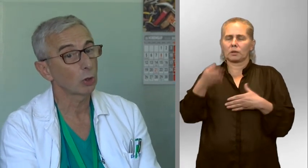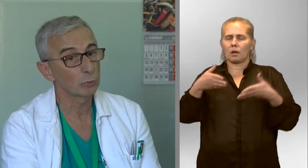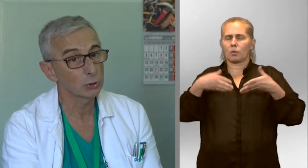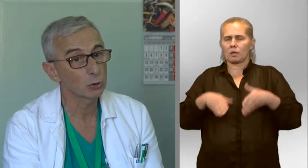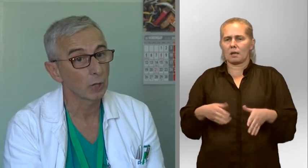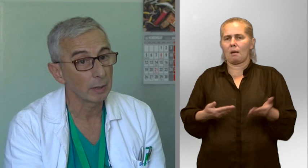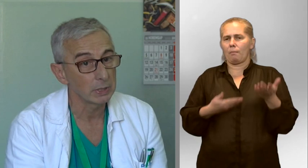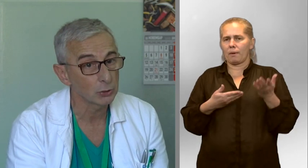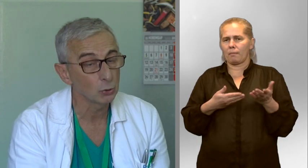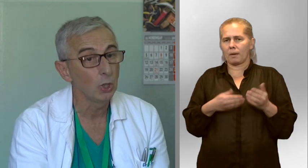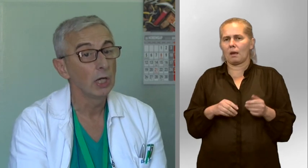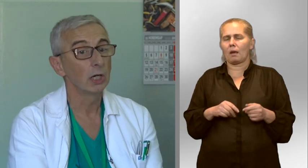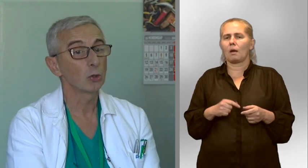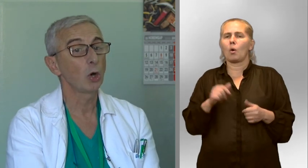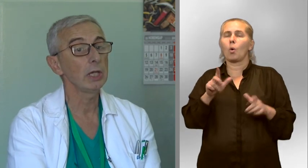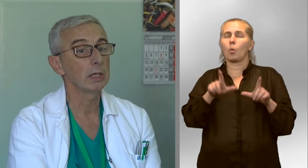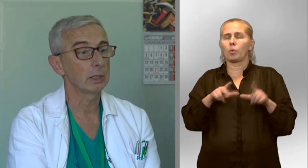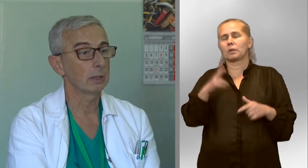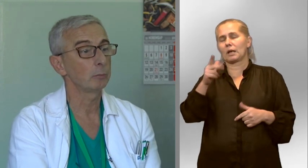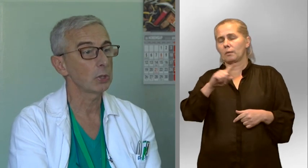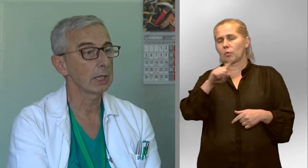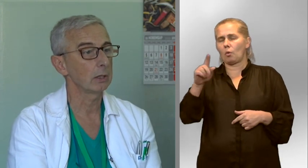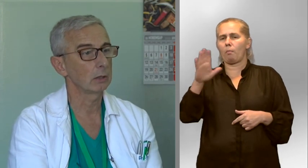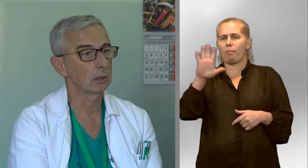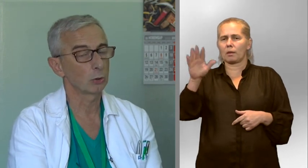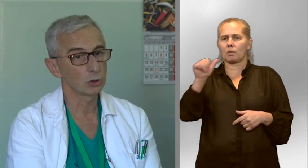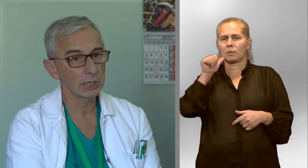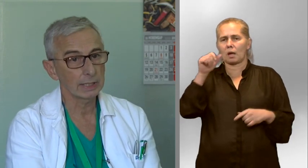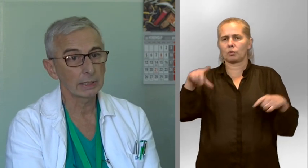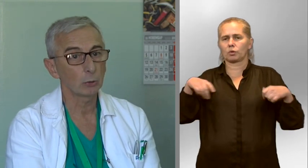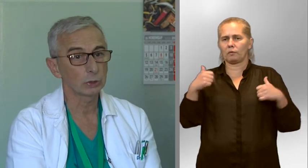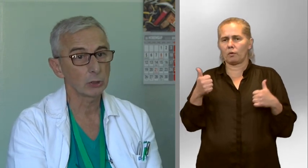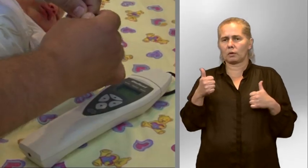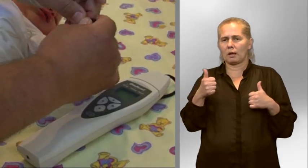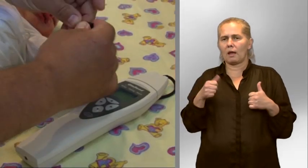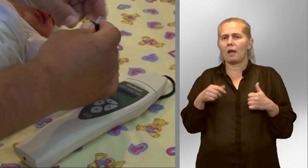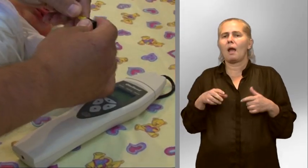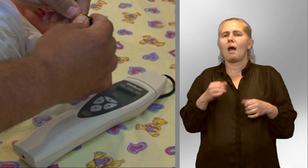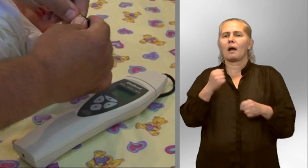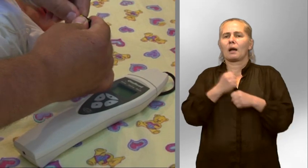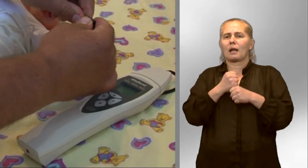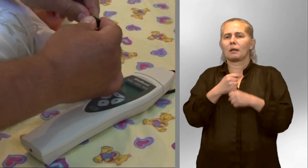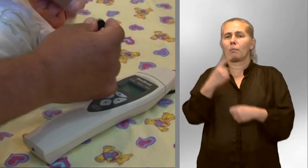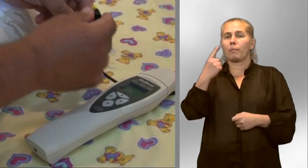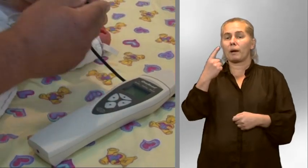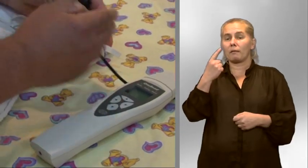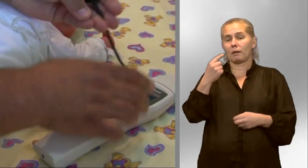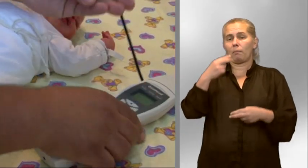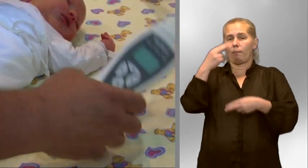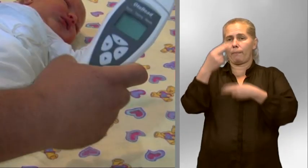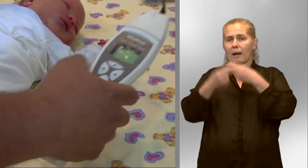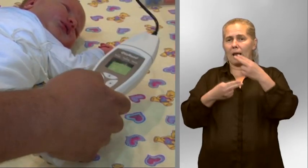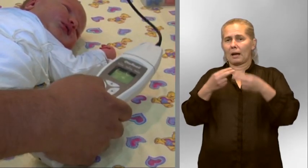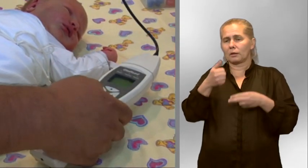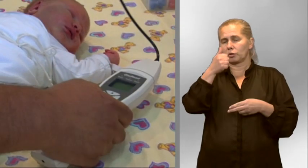za otoakustičnu emisiju, koji posle rođenja deteta u trećem do petom danu života vrši